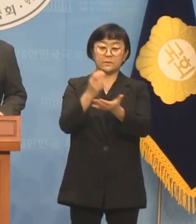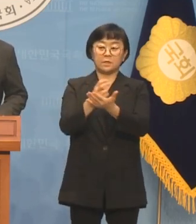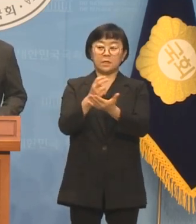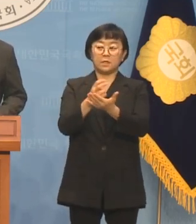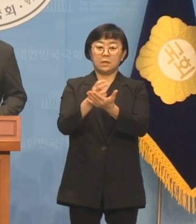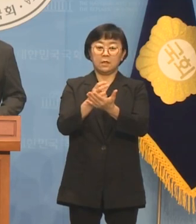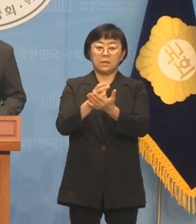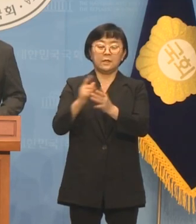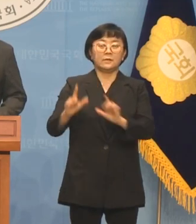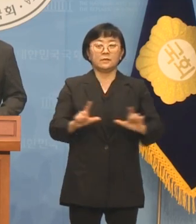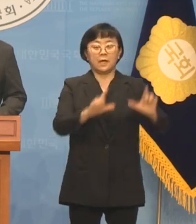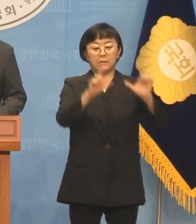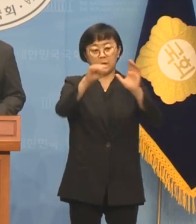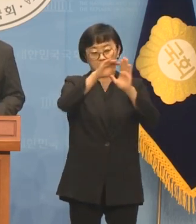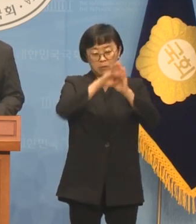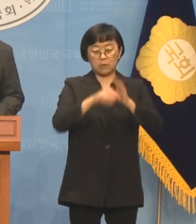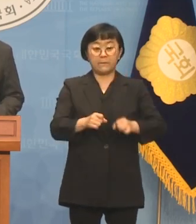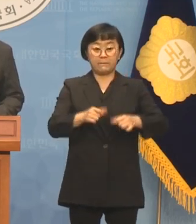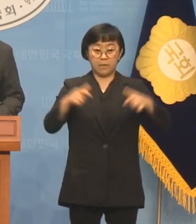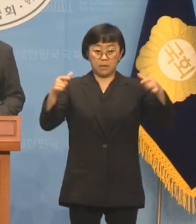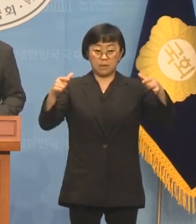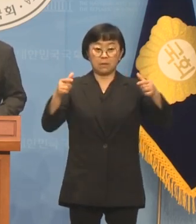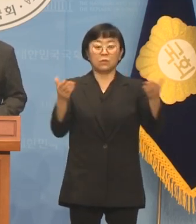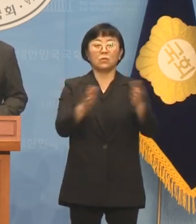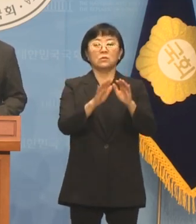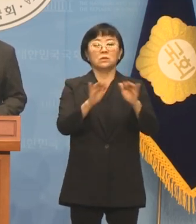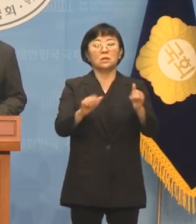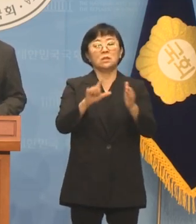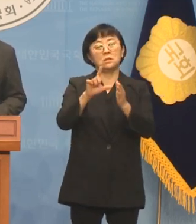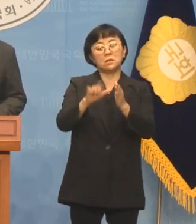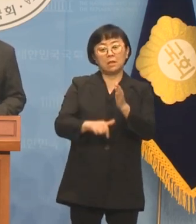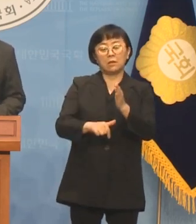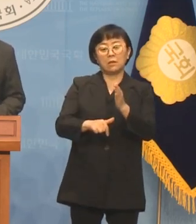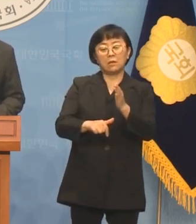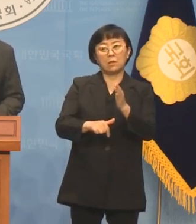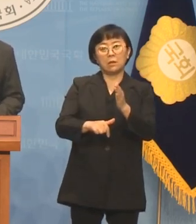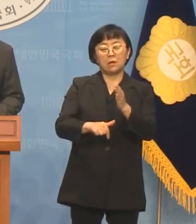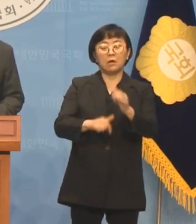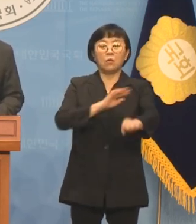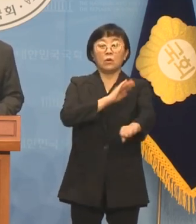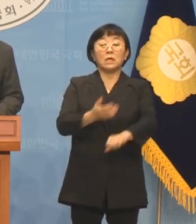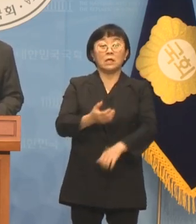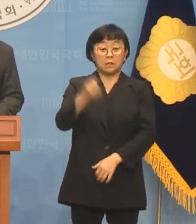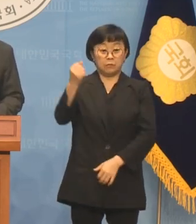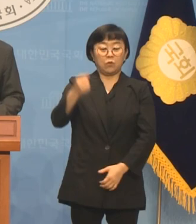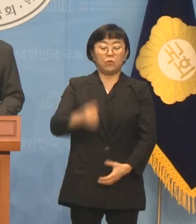선택제를 생애 전 기간으로 확대하여 노동자들의 시간 주권을 확보하겠습니다.